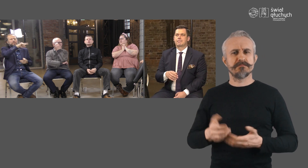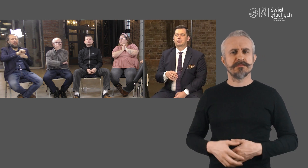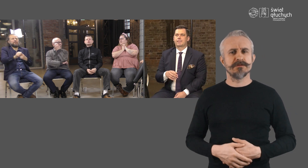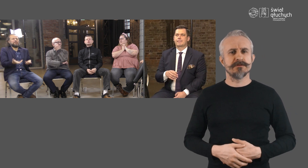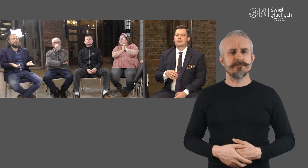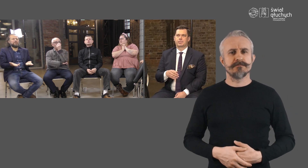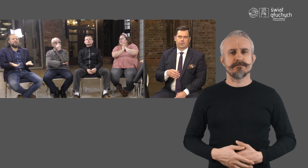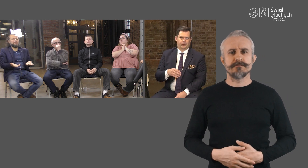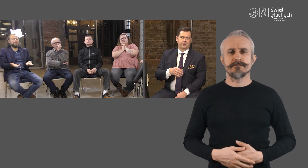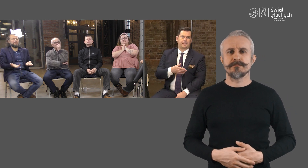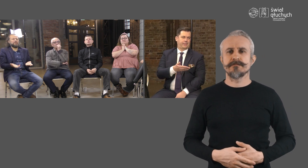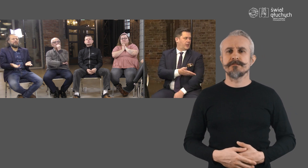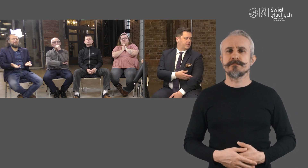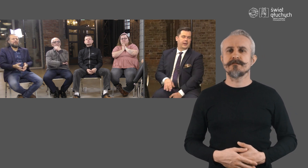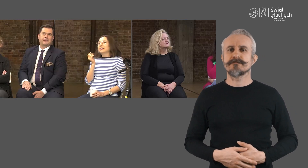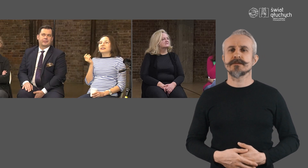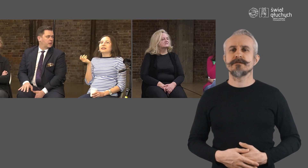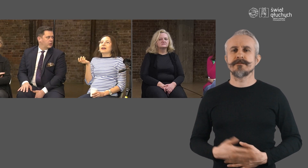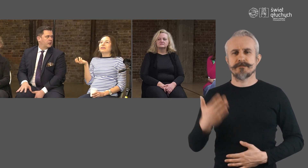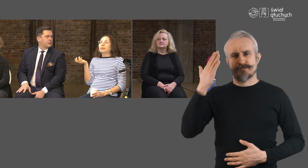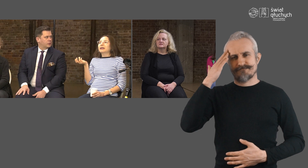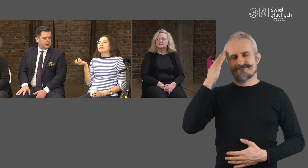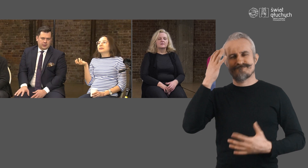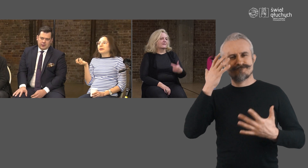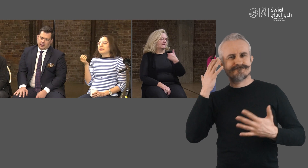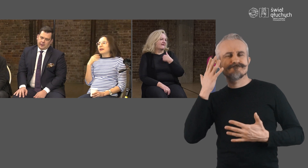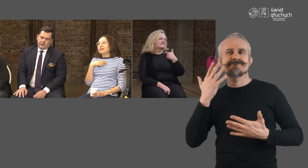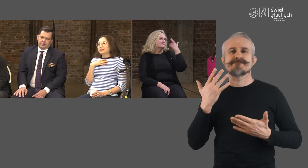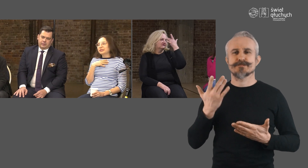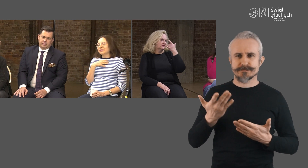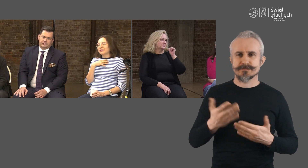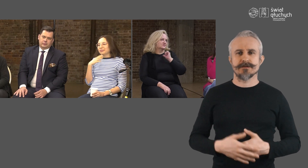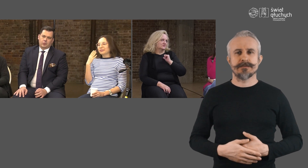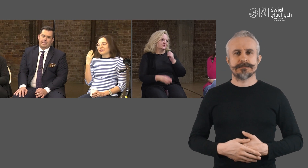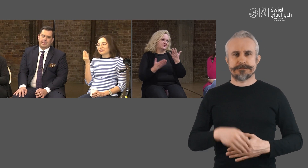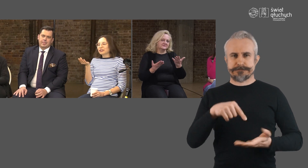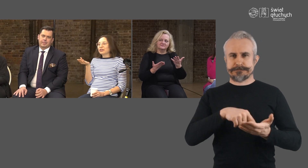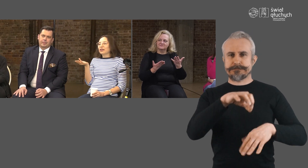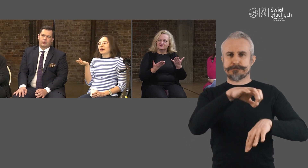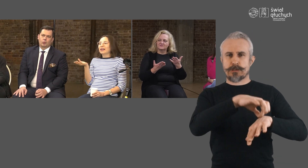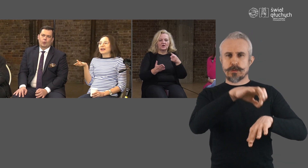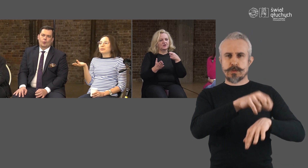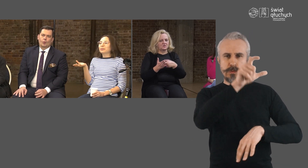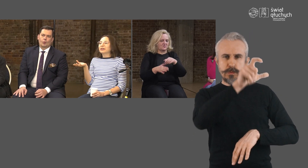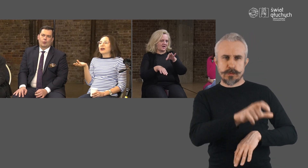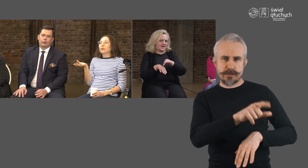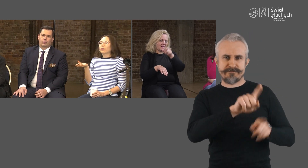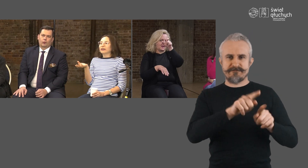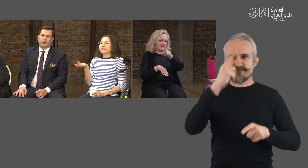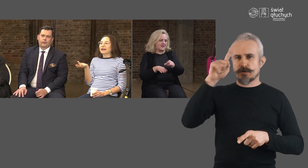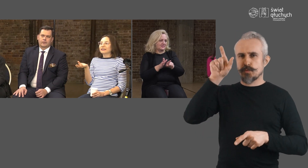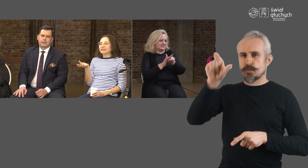Za granicą są głusi lekarze. Znaczy ja wyobrażam sobie, że to lekarz byłby